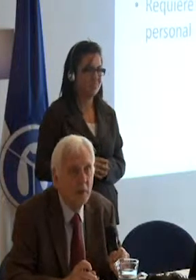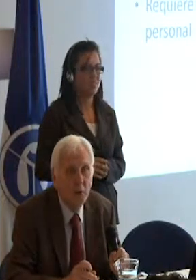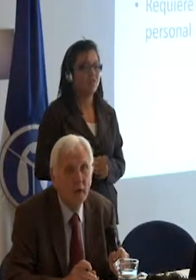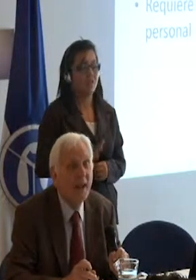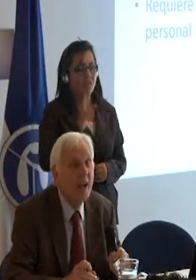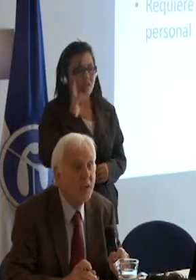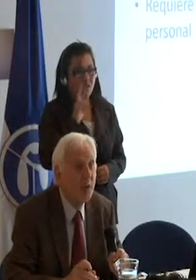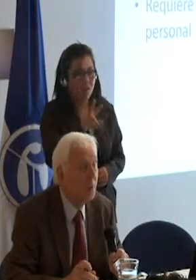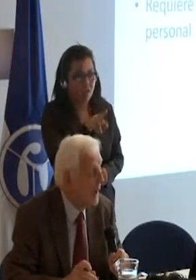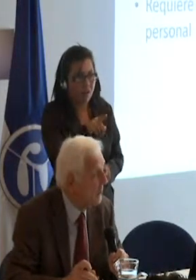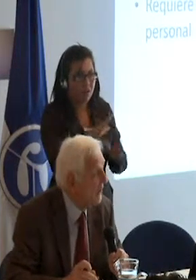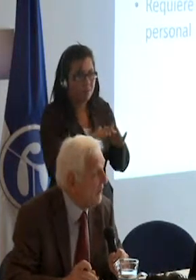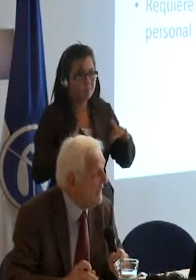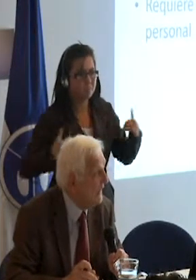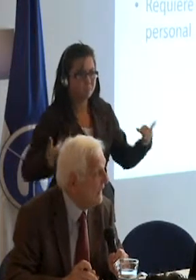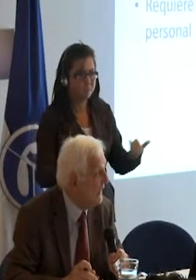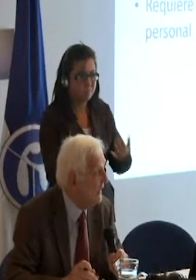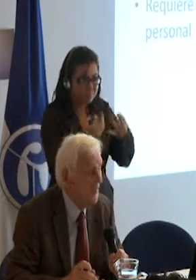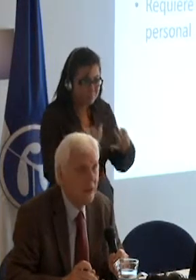la realidad,